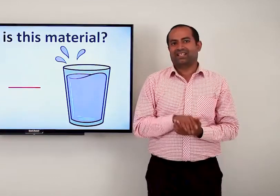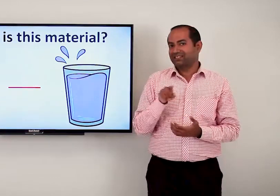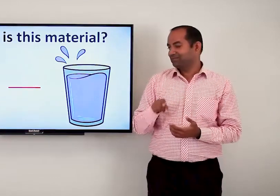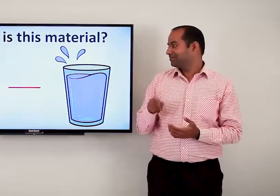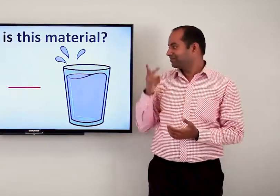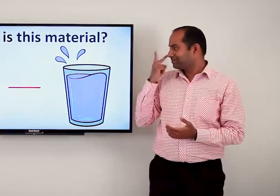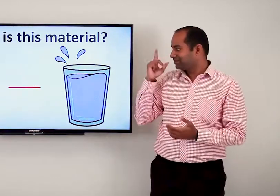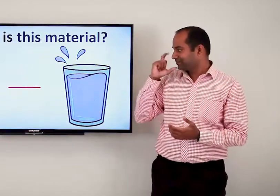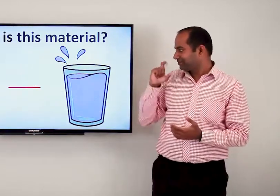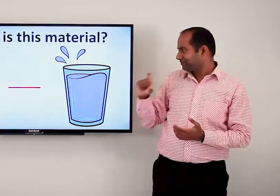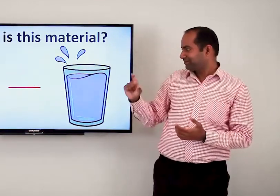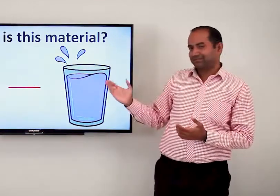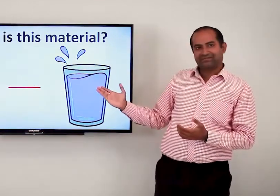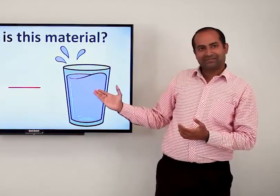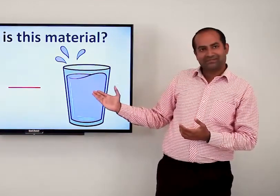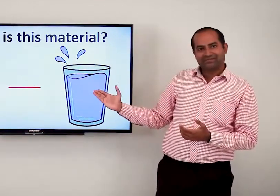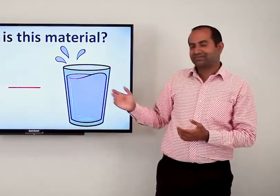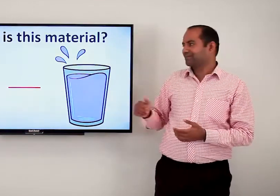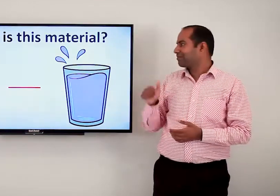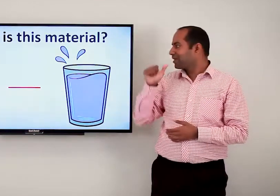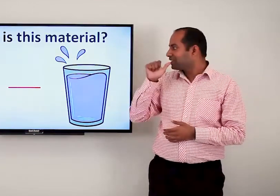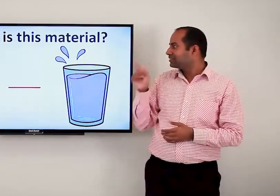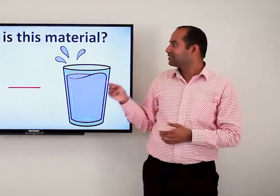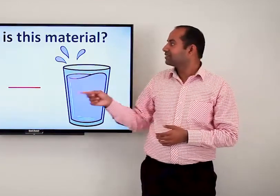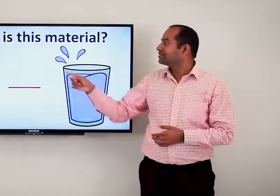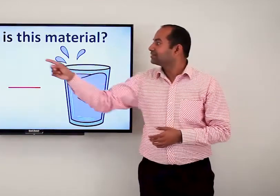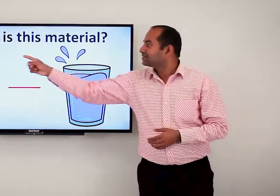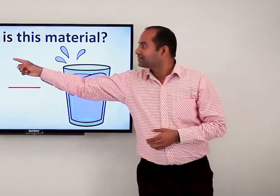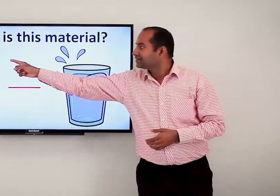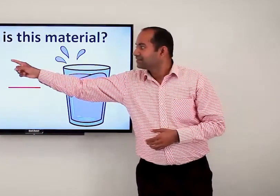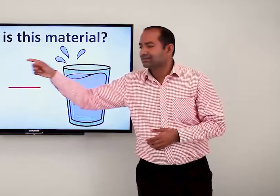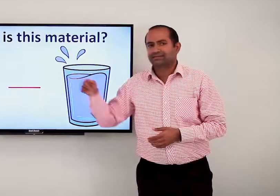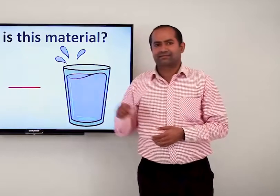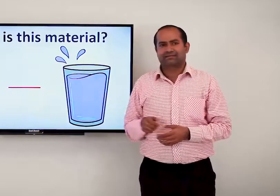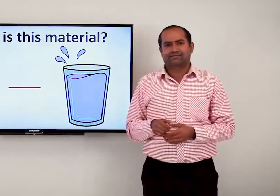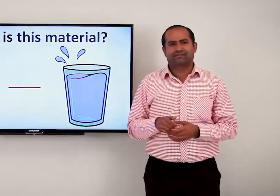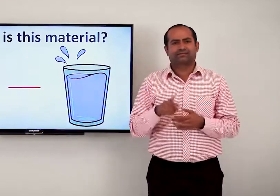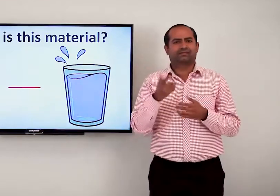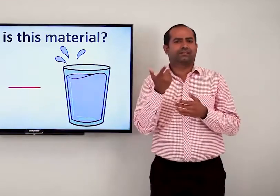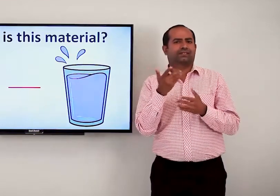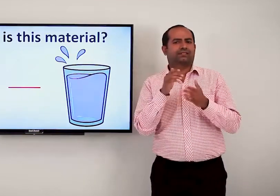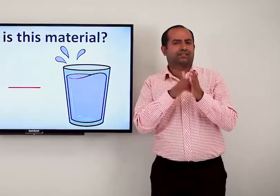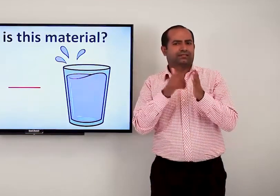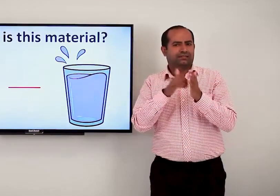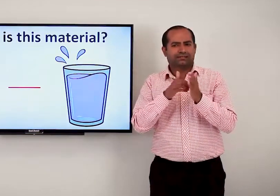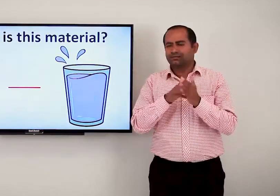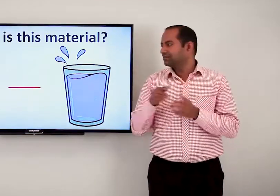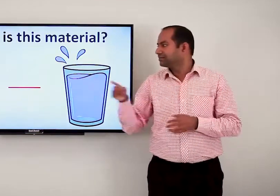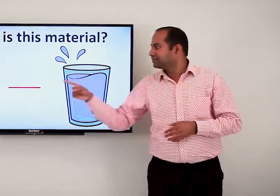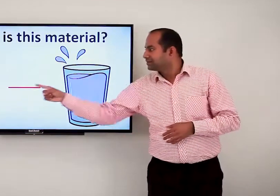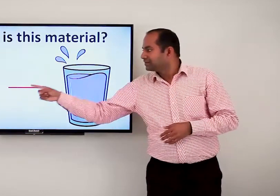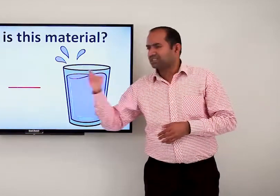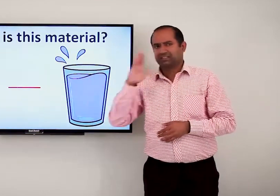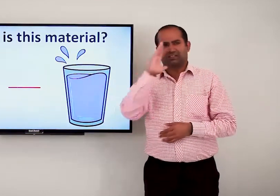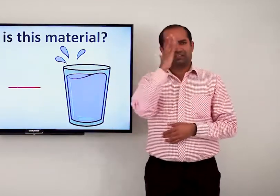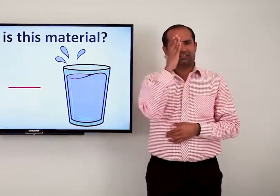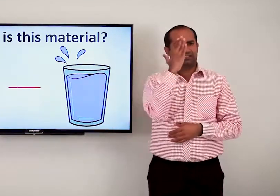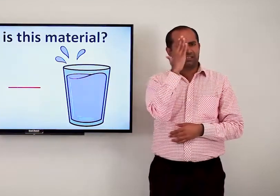ये क्या चीज है? क्या ये लकड़ी है शीशा